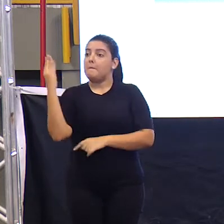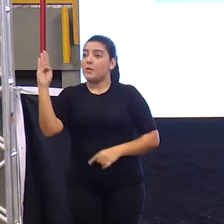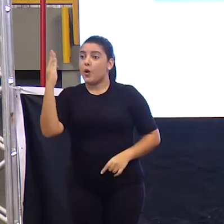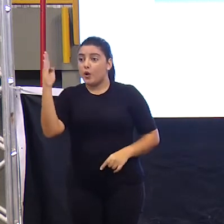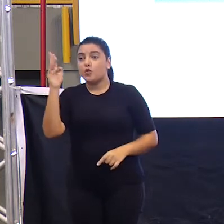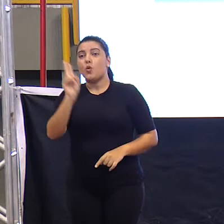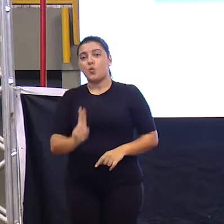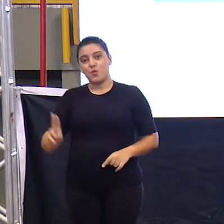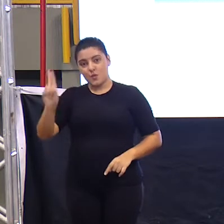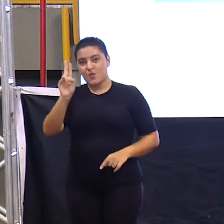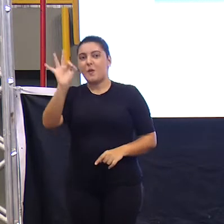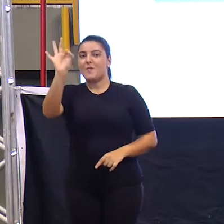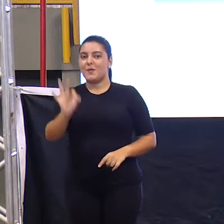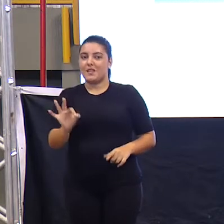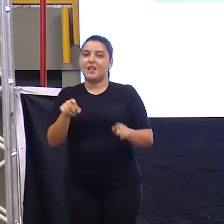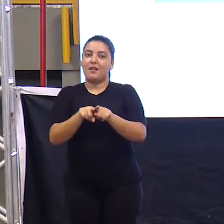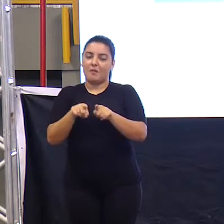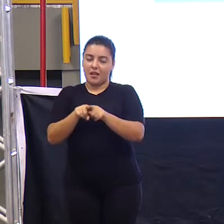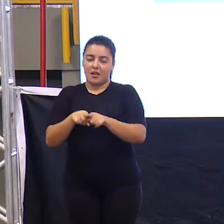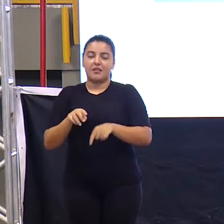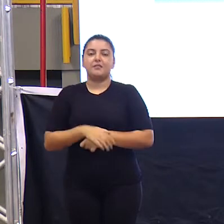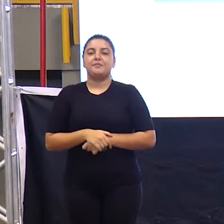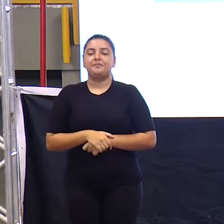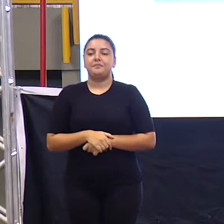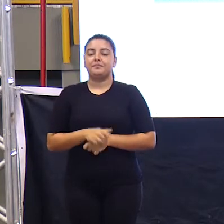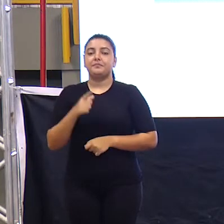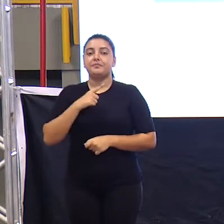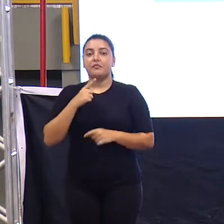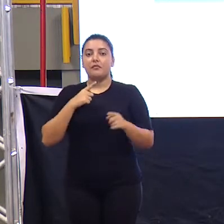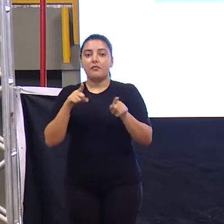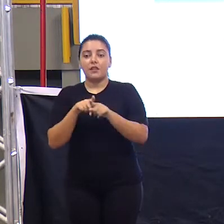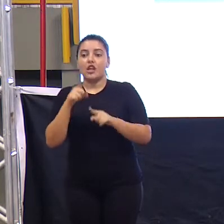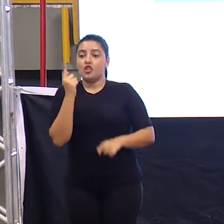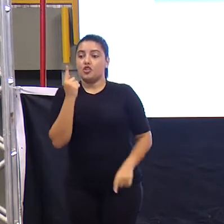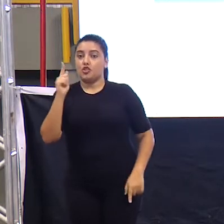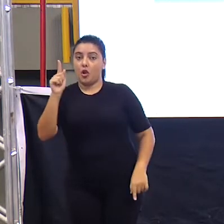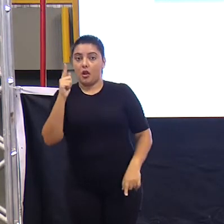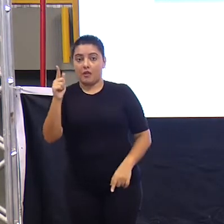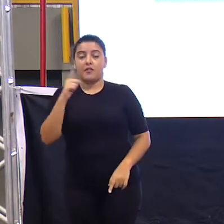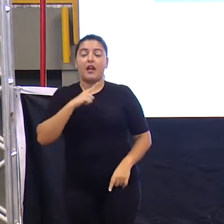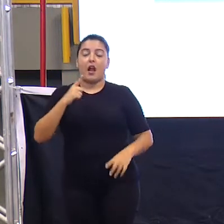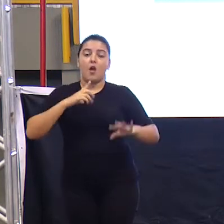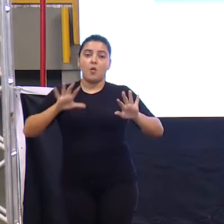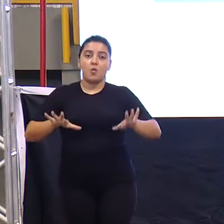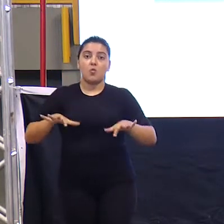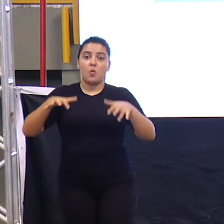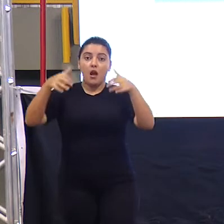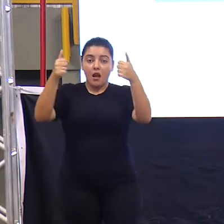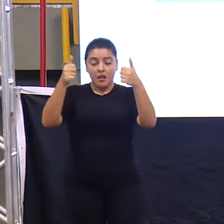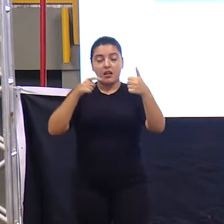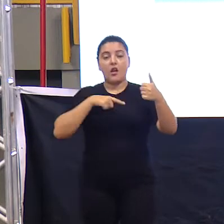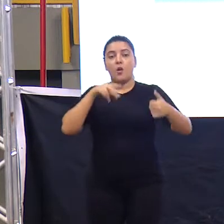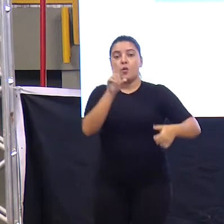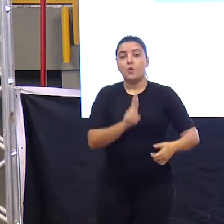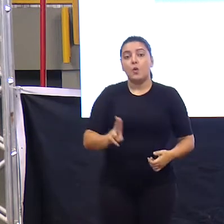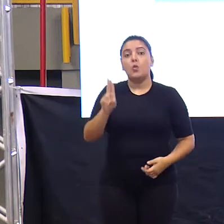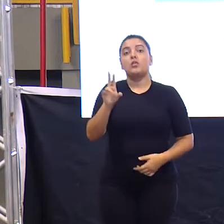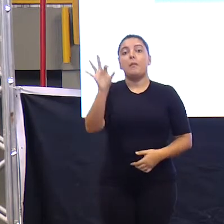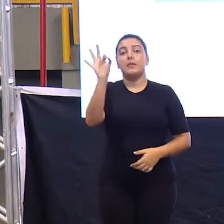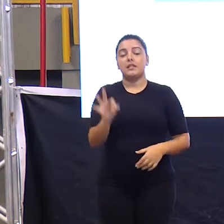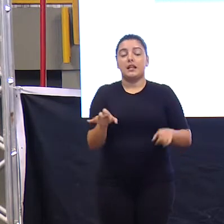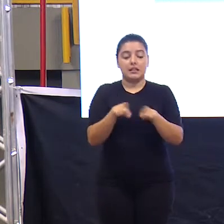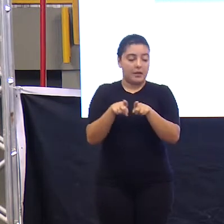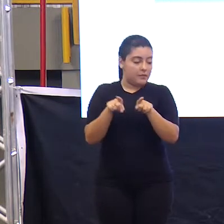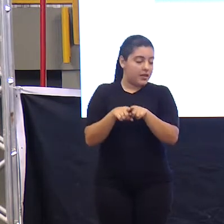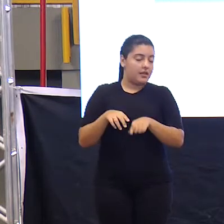porque biologia usa porcentagem. Vai influenciar em geografia e atualidades, porque você usa porcentagem.